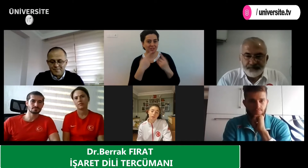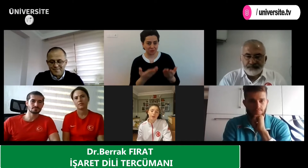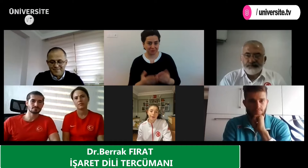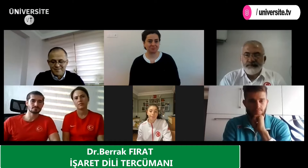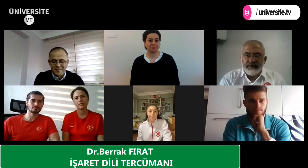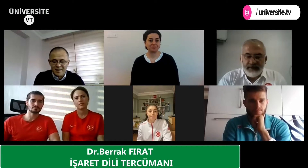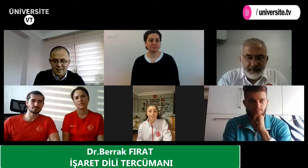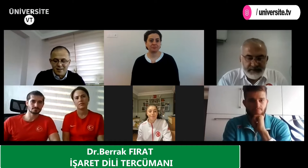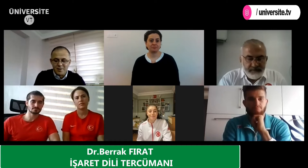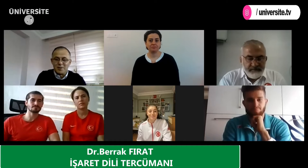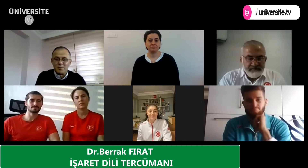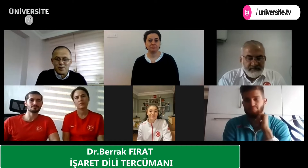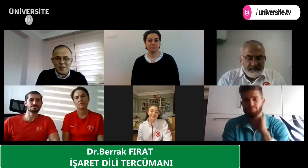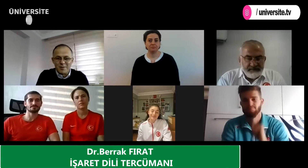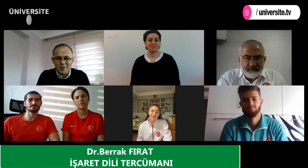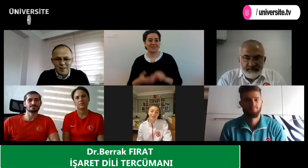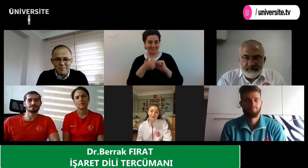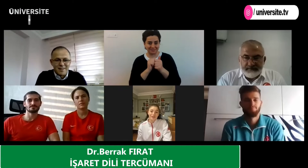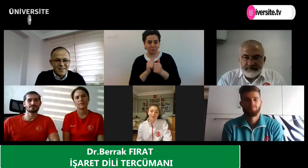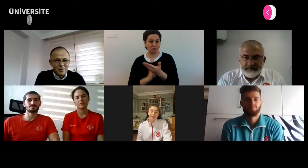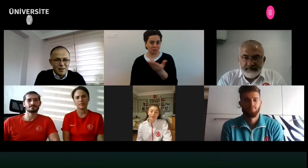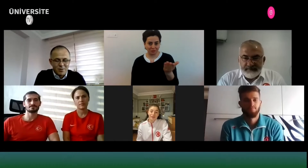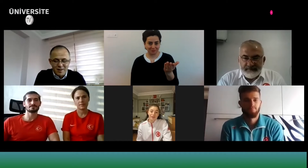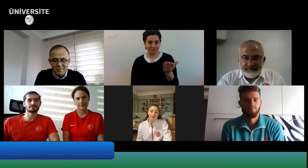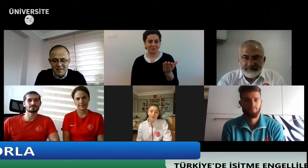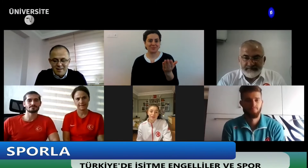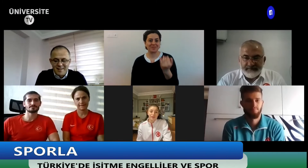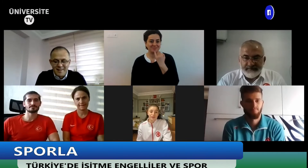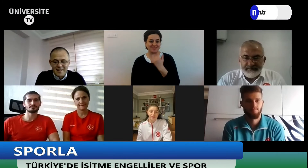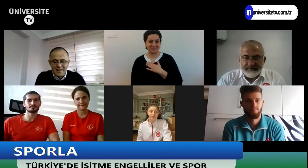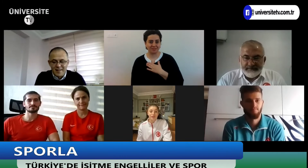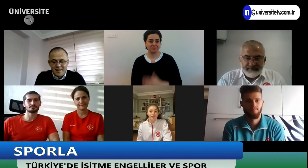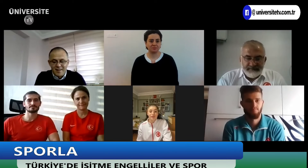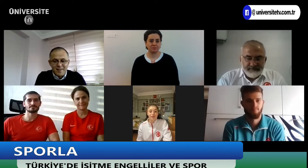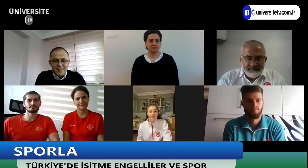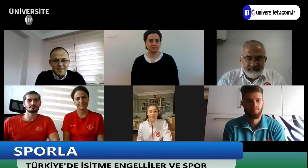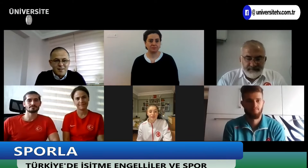başkanım. Evet. Evet, sporcularımıza dönelim. Özel konuklarımız.